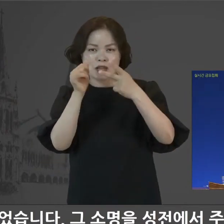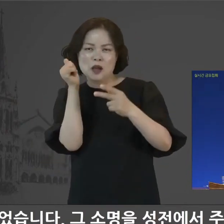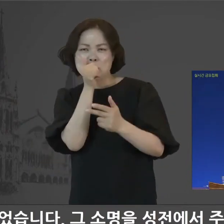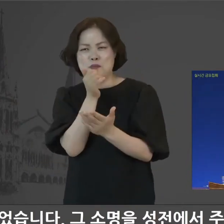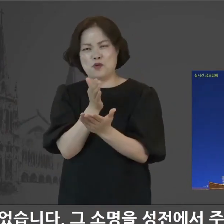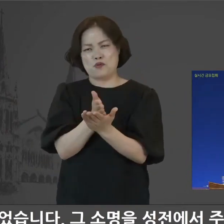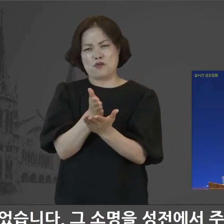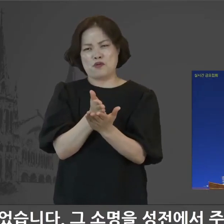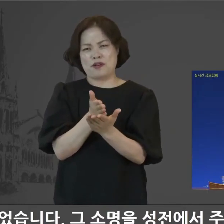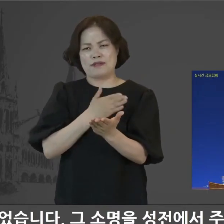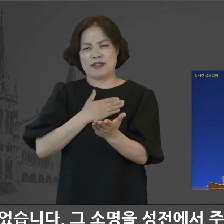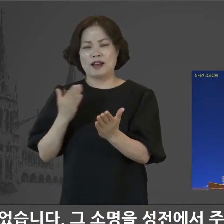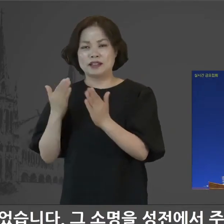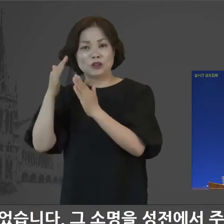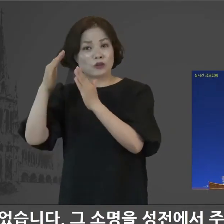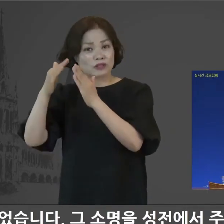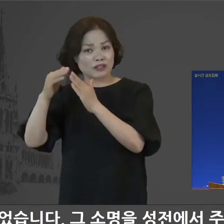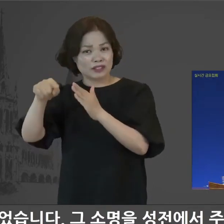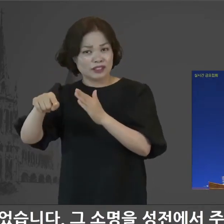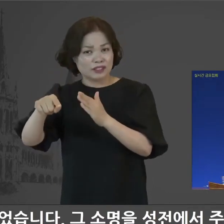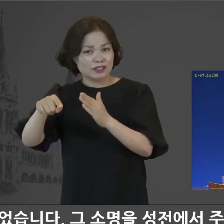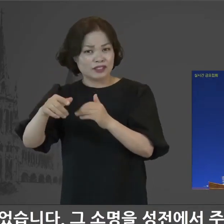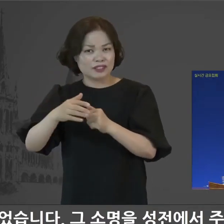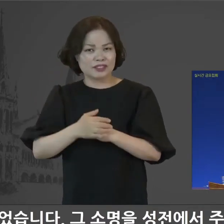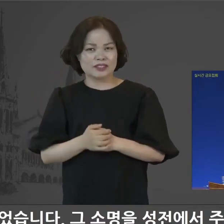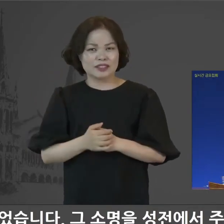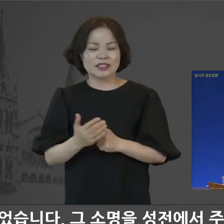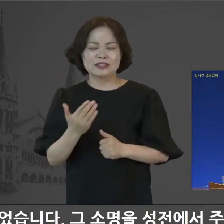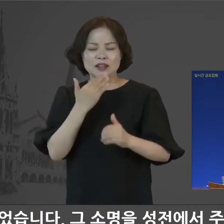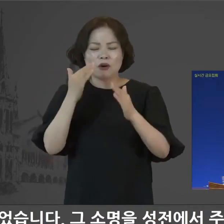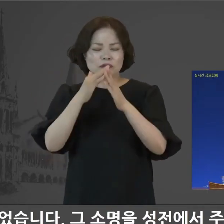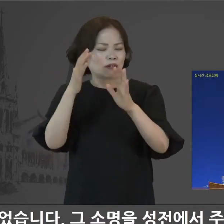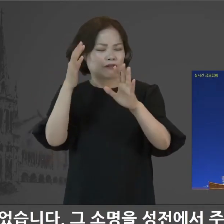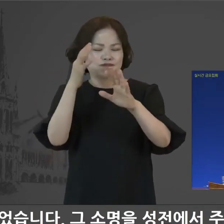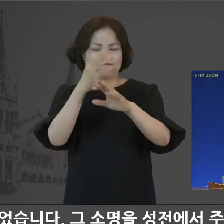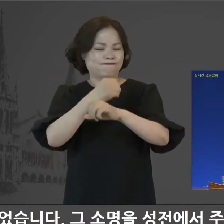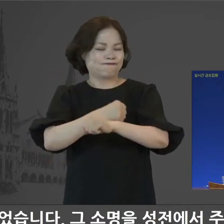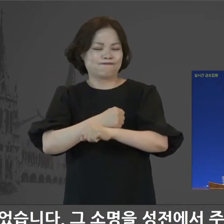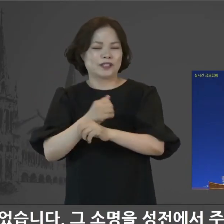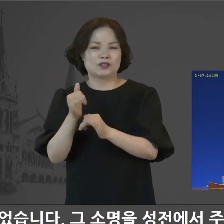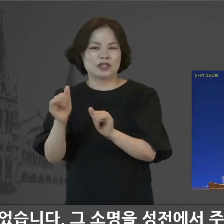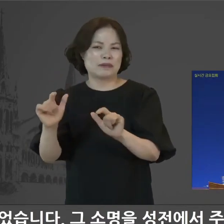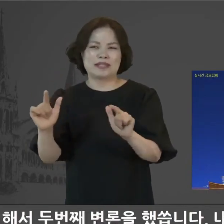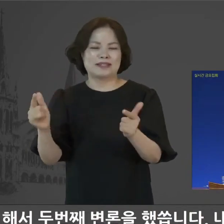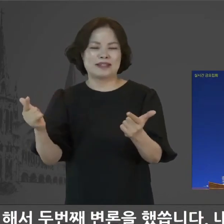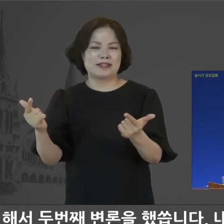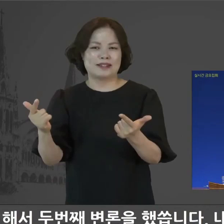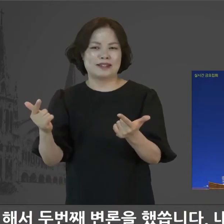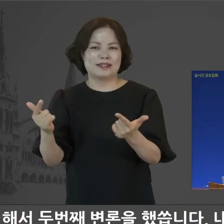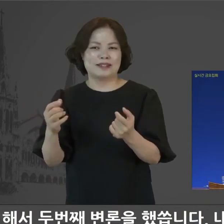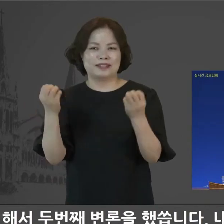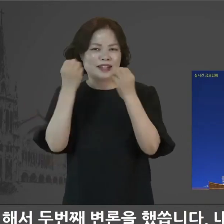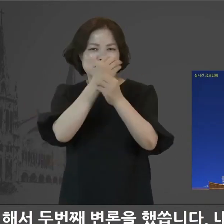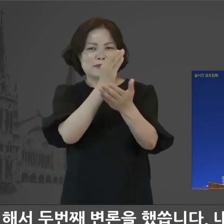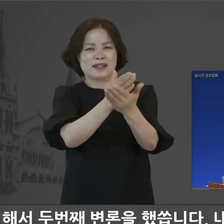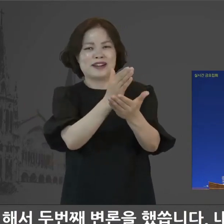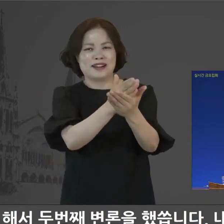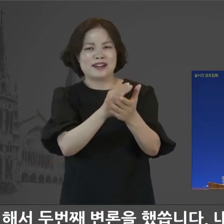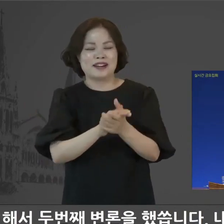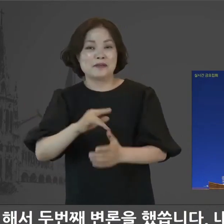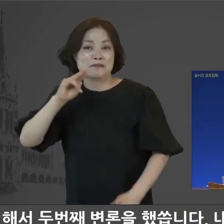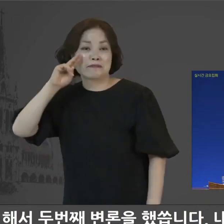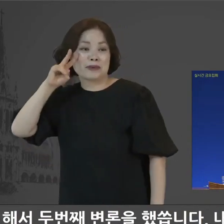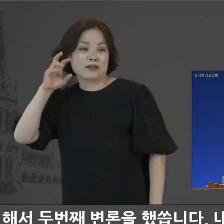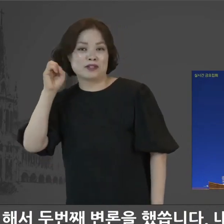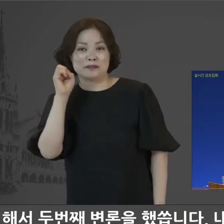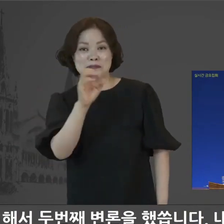한 겁니다. 내가 성전을 그렇게 성전을 허무는 그런 사람이 아니다, 이렇게 이제 바울이